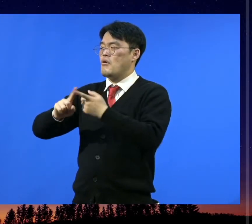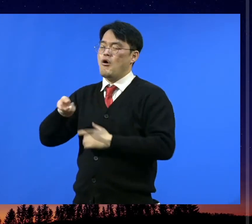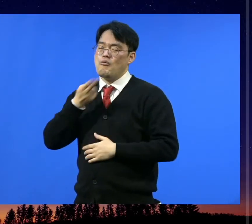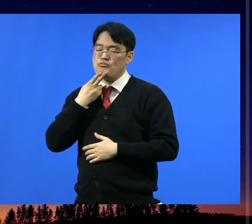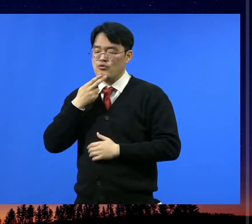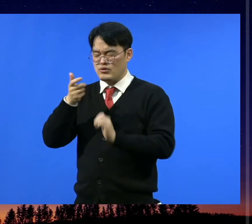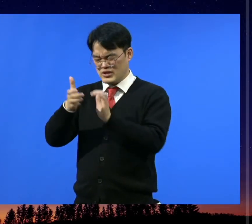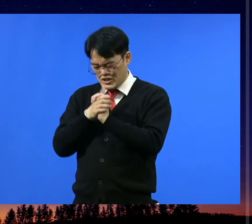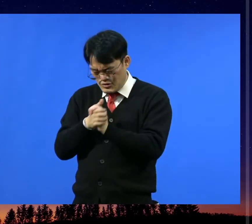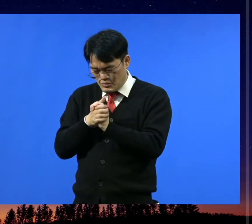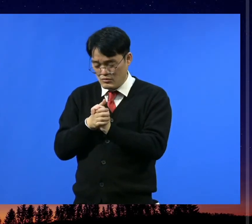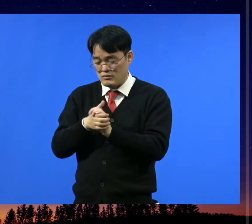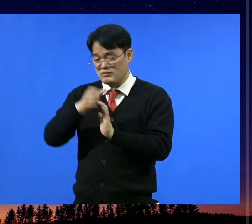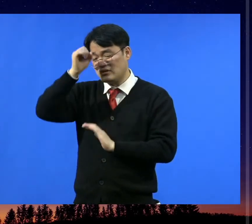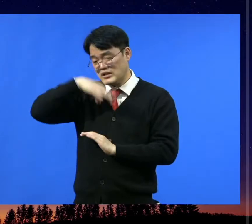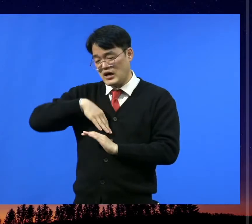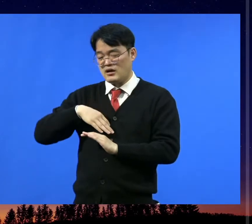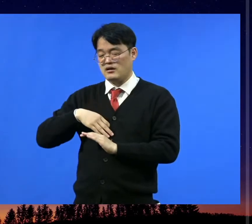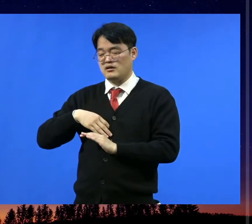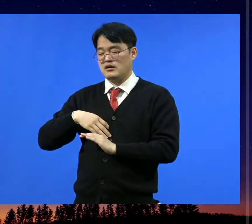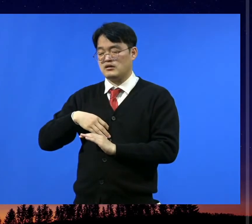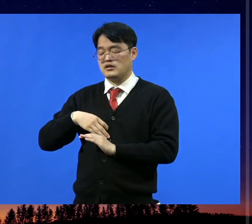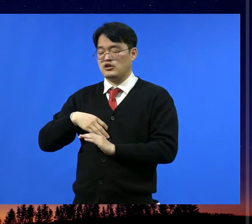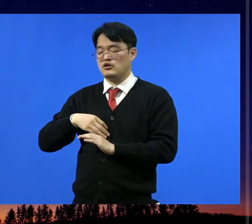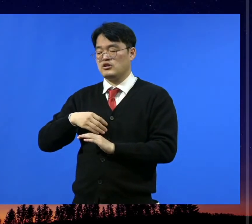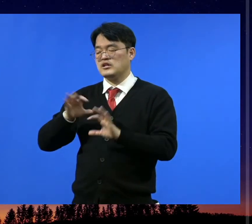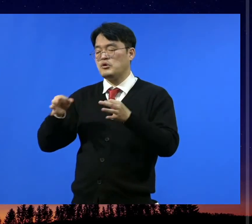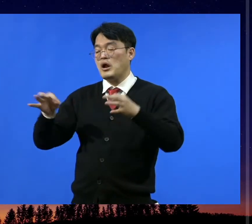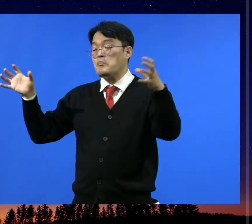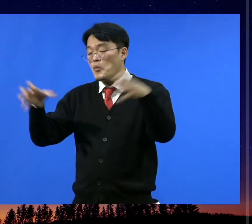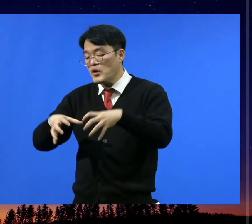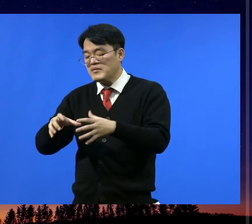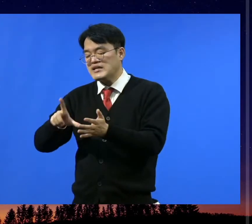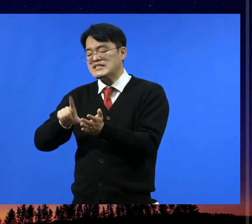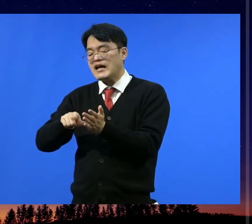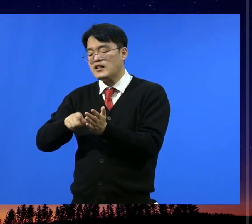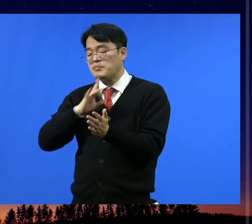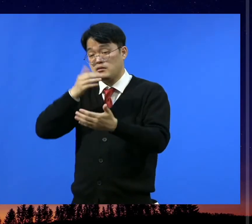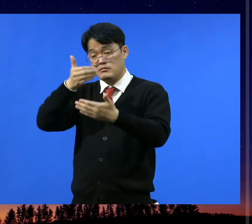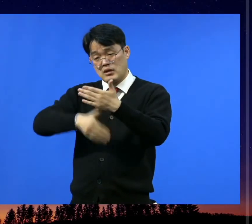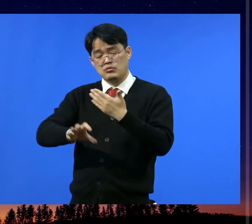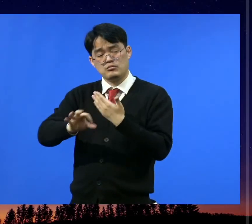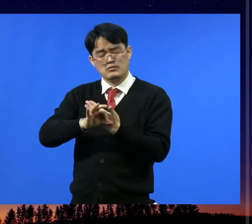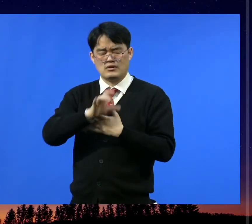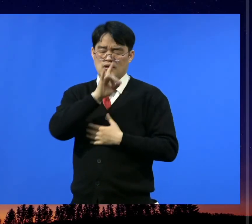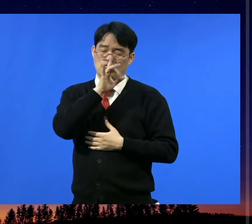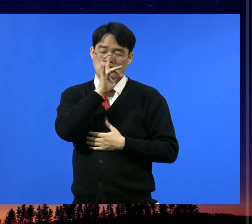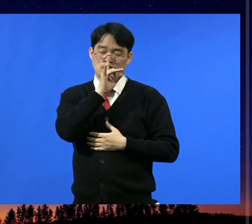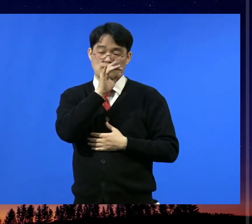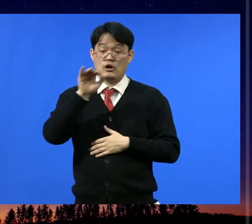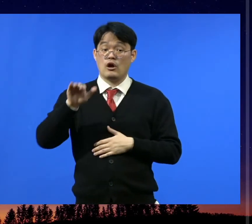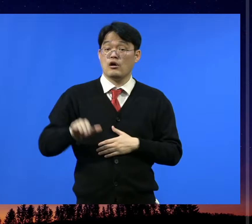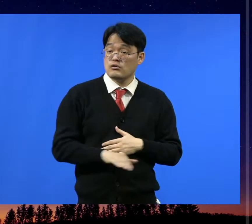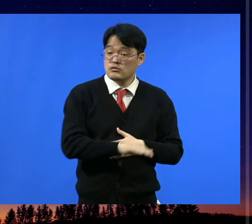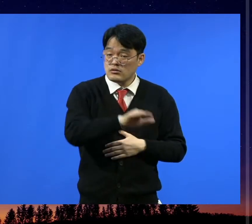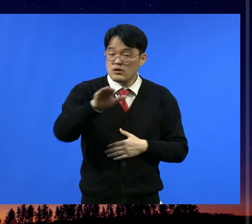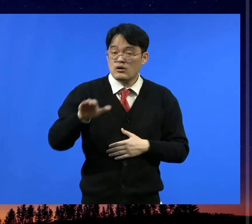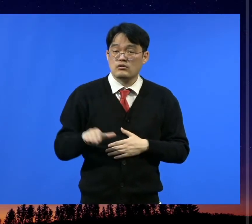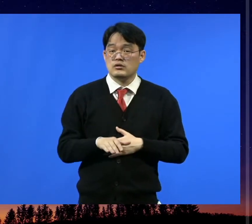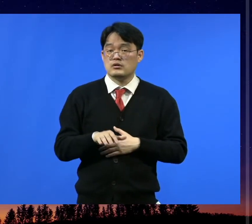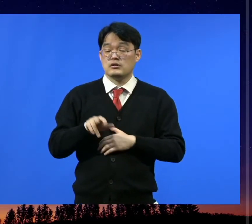형식만 지키려고 애를 쓰다 보면 다 없어져 버리는 거예요. 우리는 그 고비를 넘겨온 거예요. 넘어온 거예요.